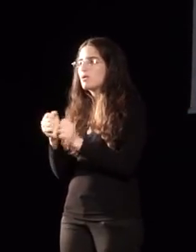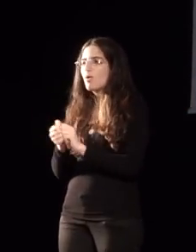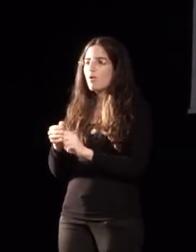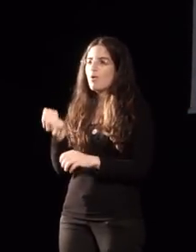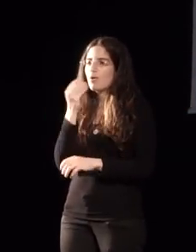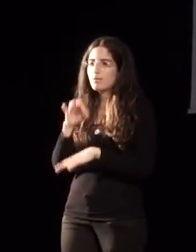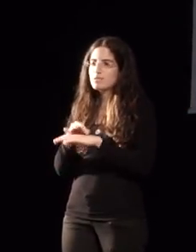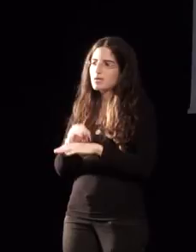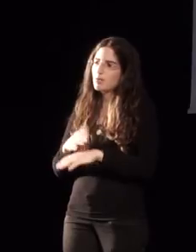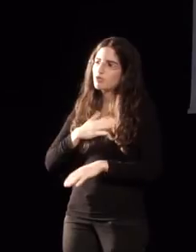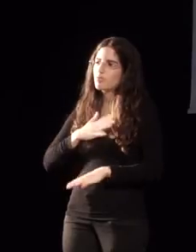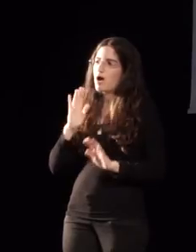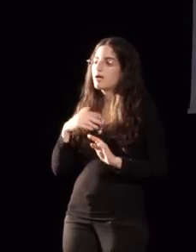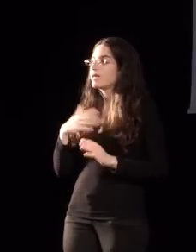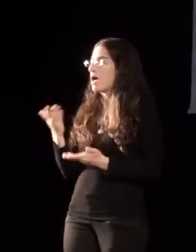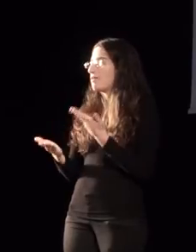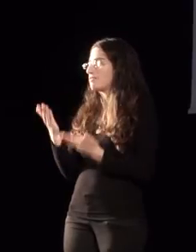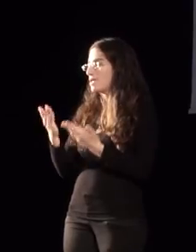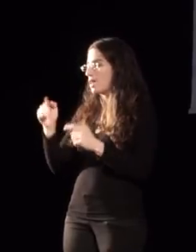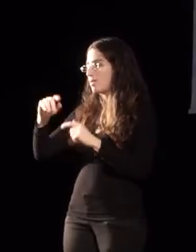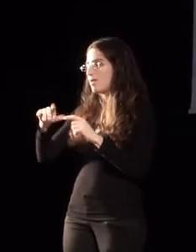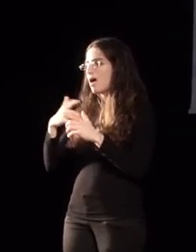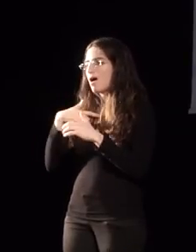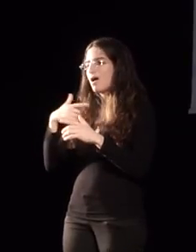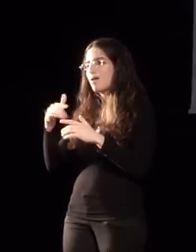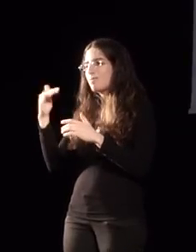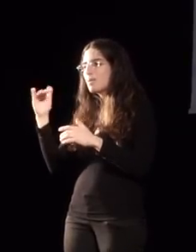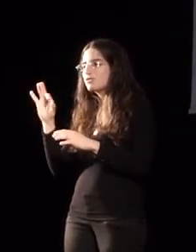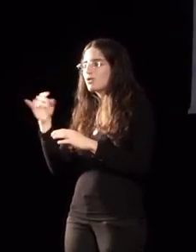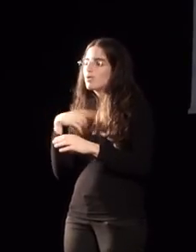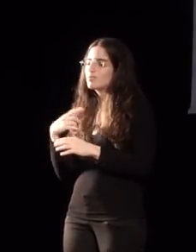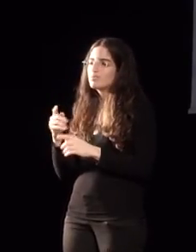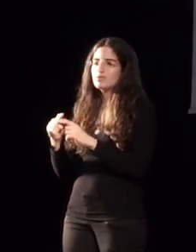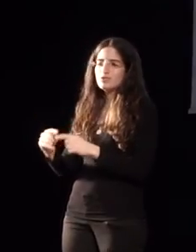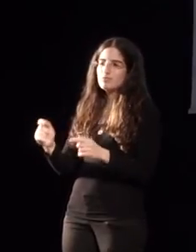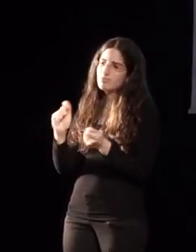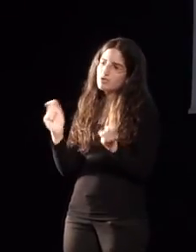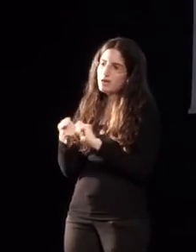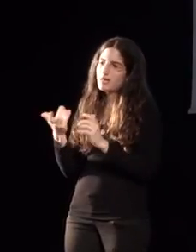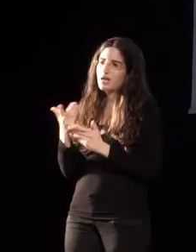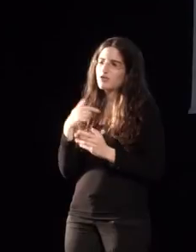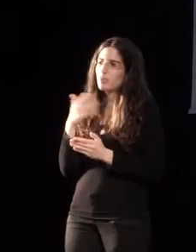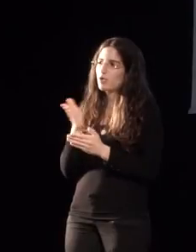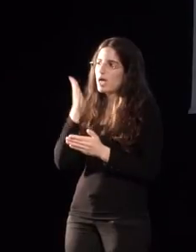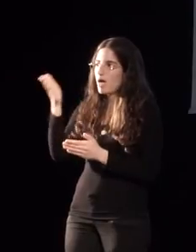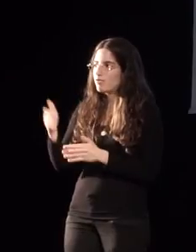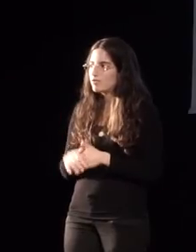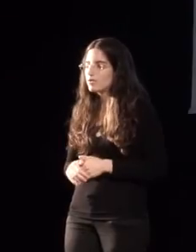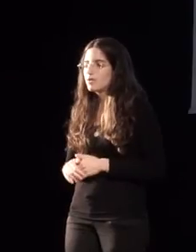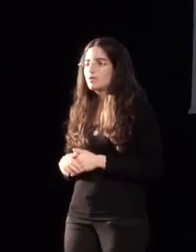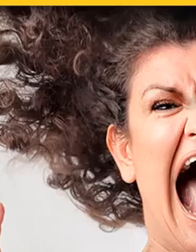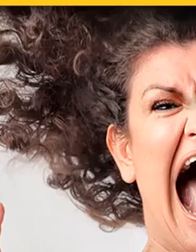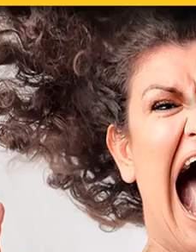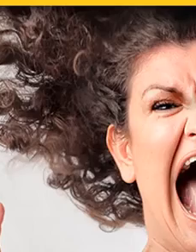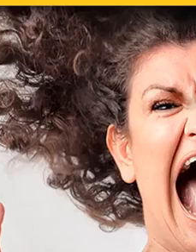כי ההבדל בסטטוס שלו ישנה בצורה משמעותית את האופן שבו אני אגש אליו. עקרון חמישי,